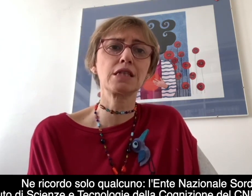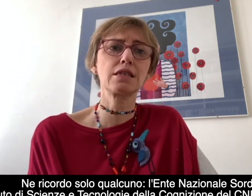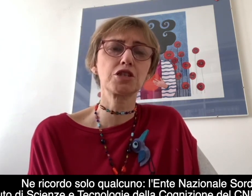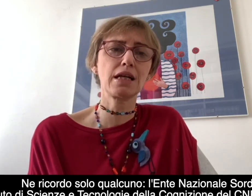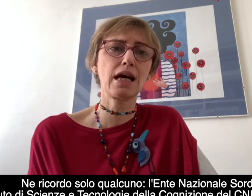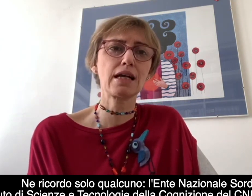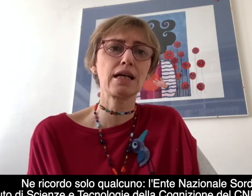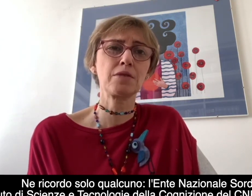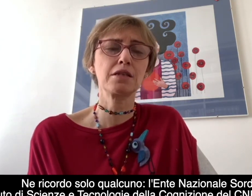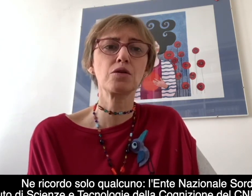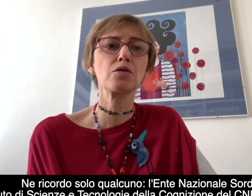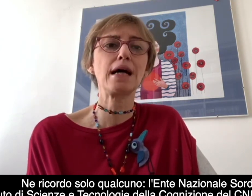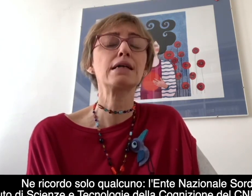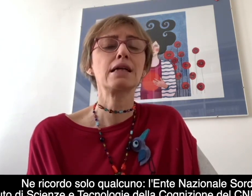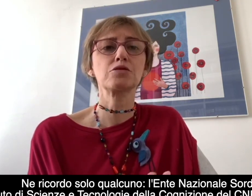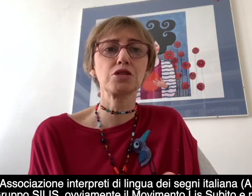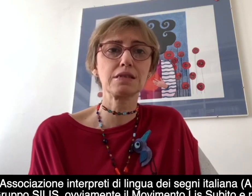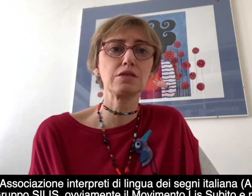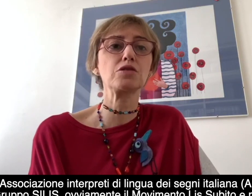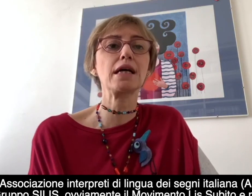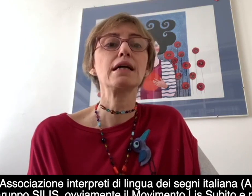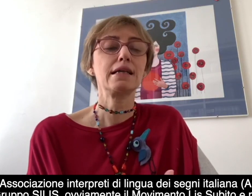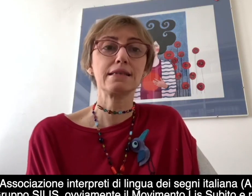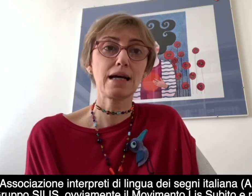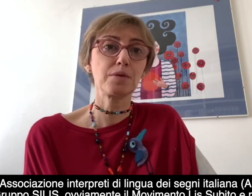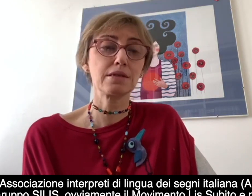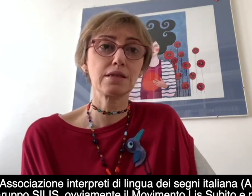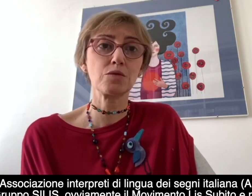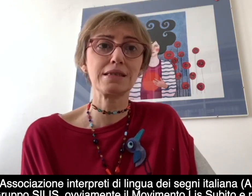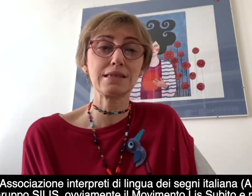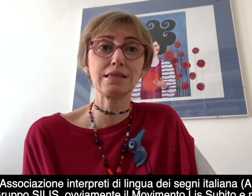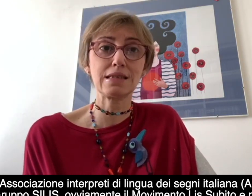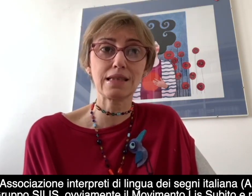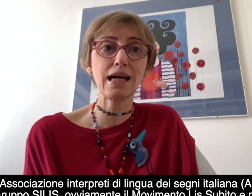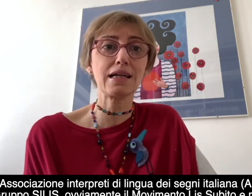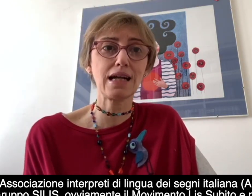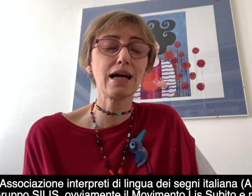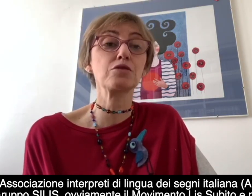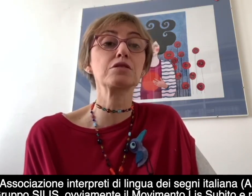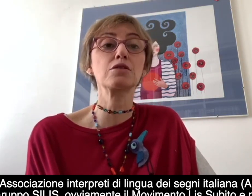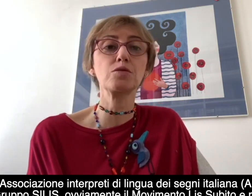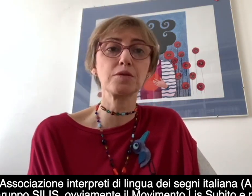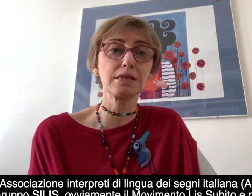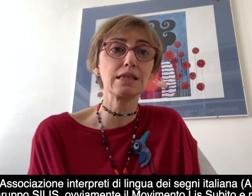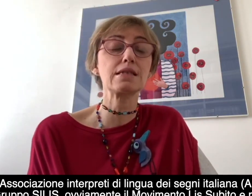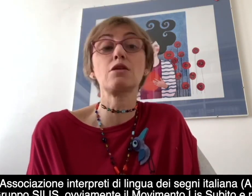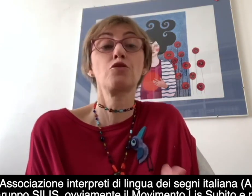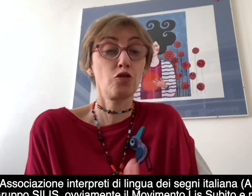cnr di roma l'associazione interpreti di lingua dei segni italiana lanus il gruppo siemens e ovviamente